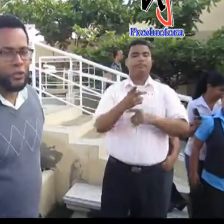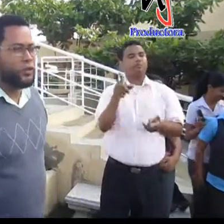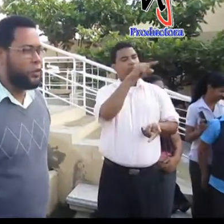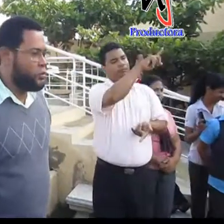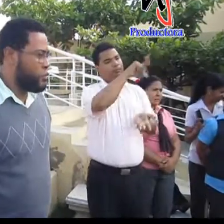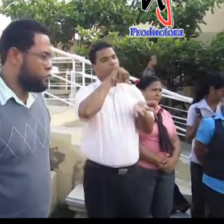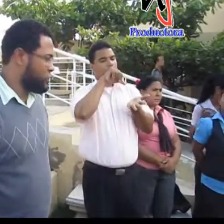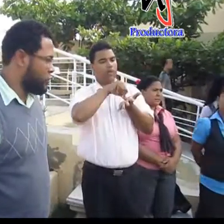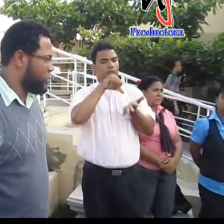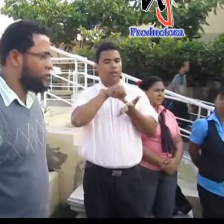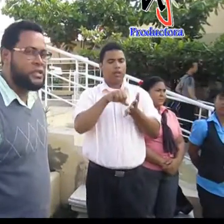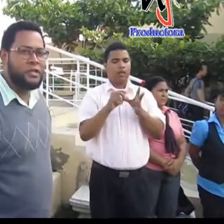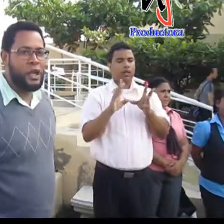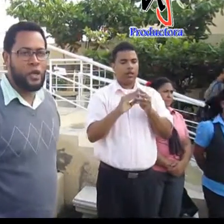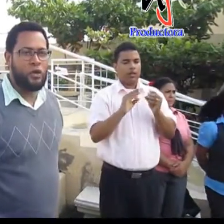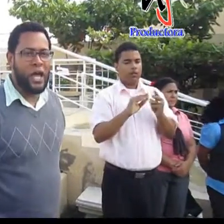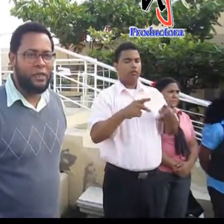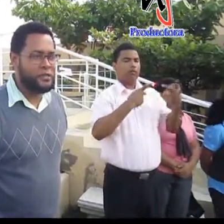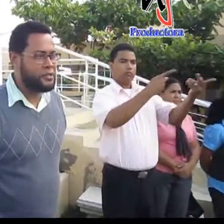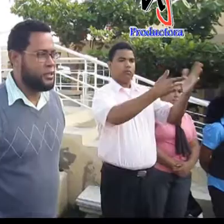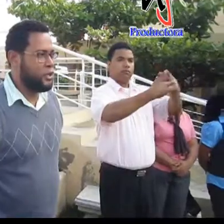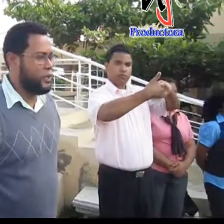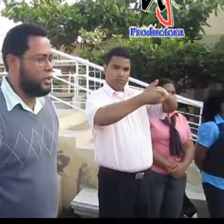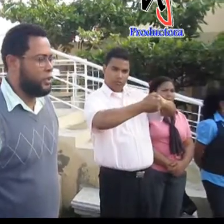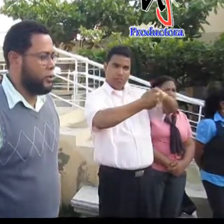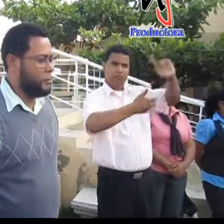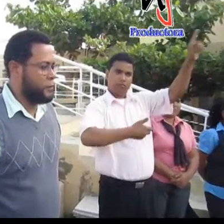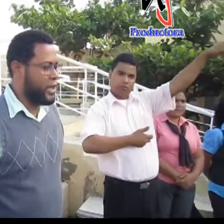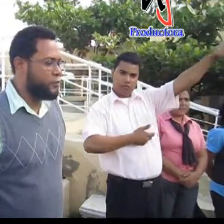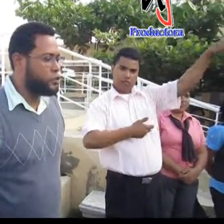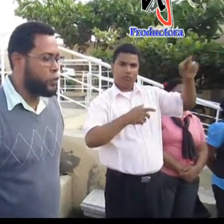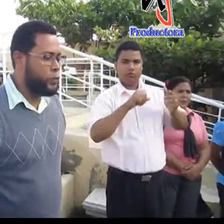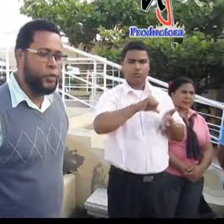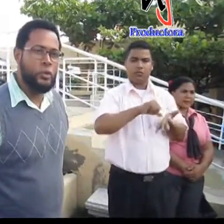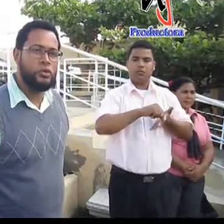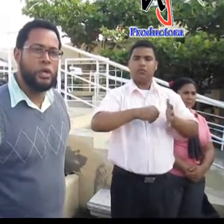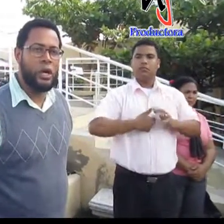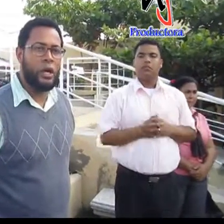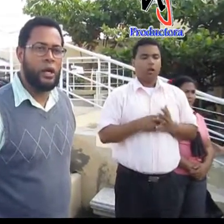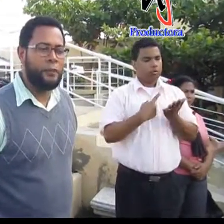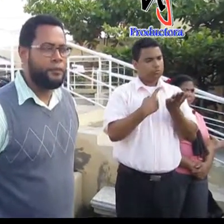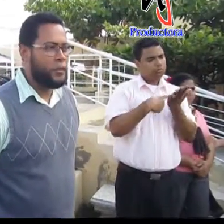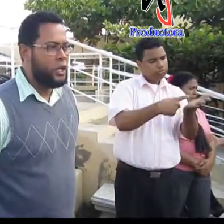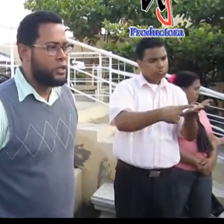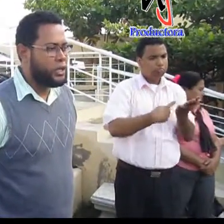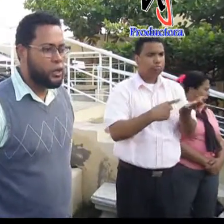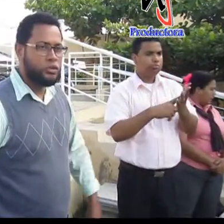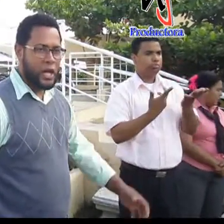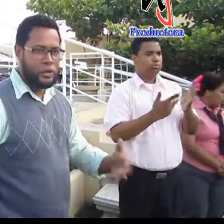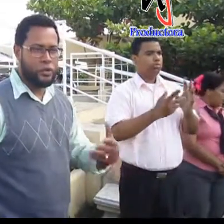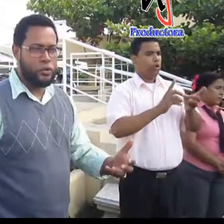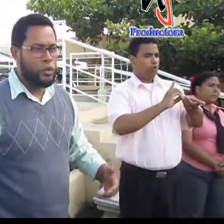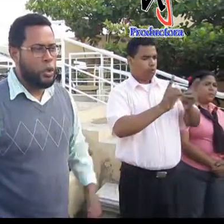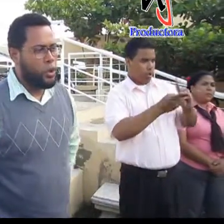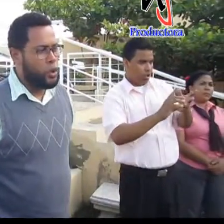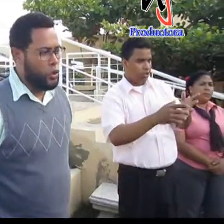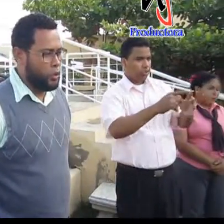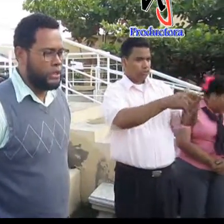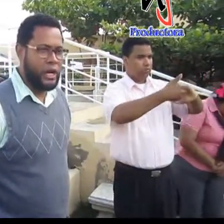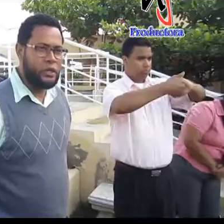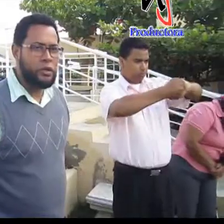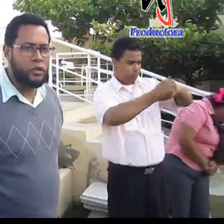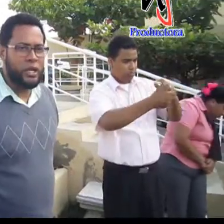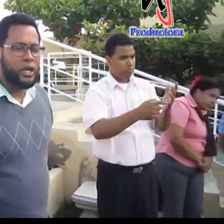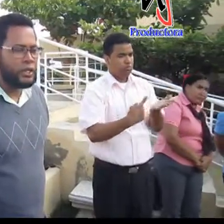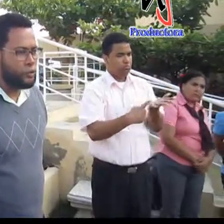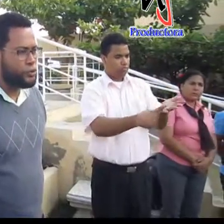Domingo, nosotros estuvimos en una visita en el CONADIS y allá nosotros pudimos tener contacto con